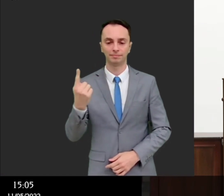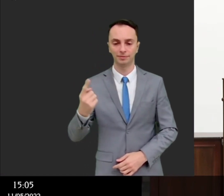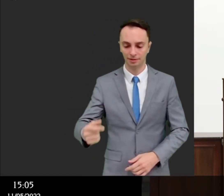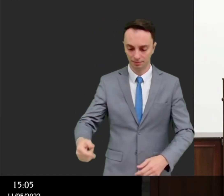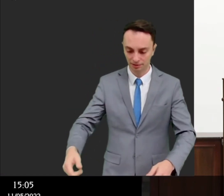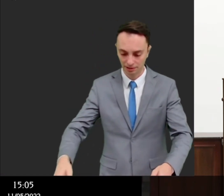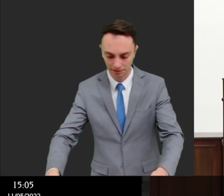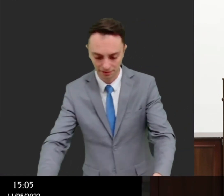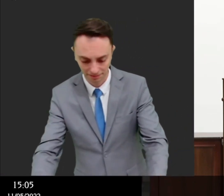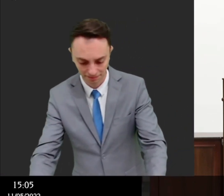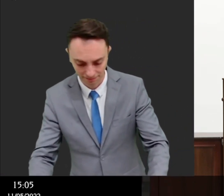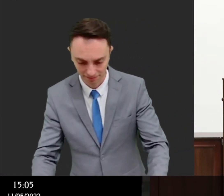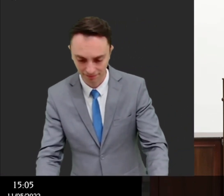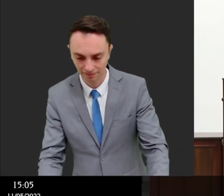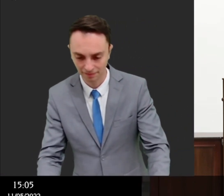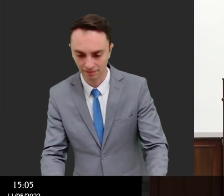411.